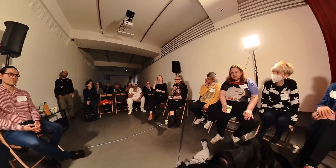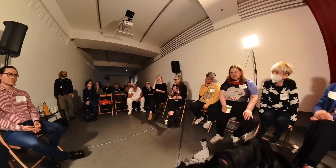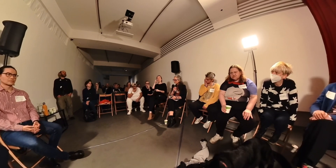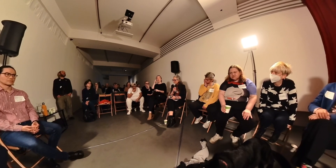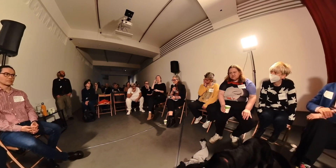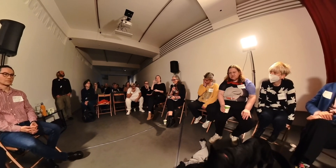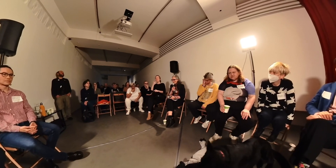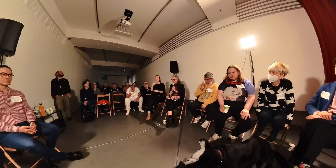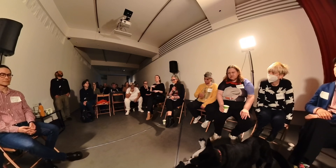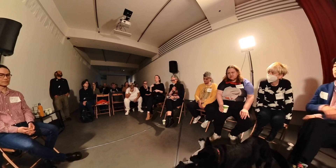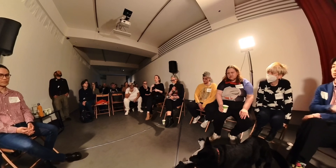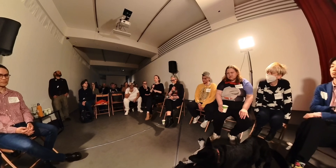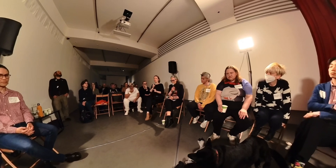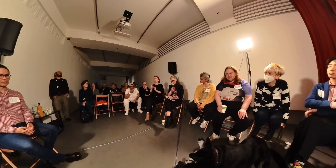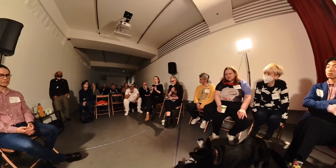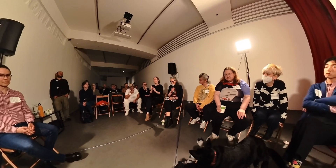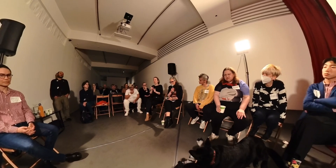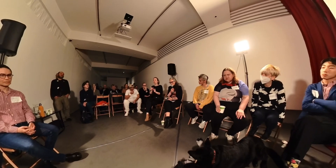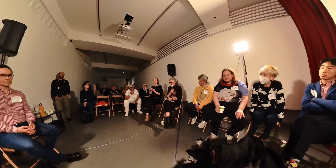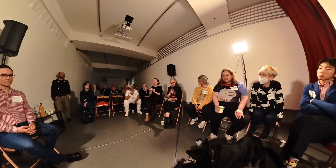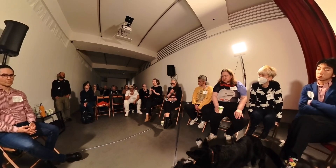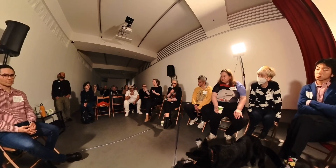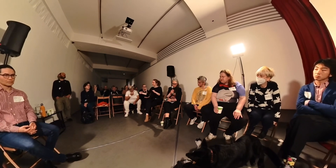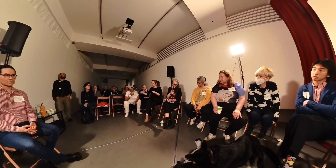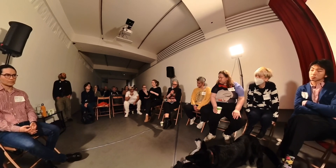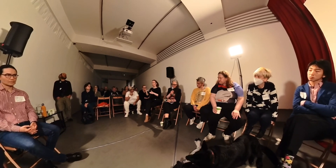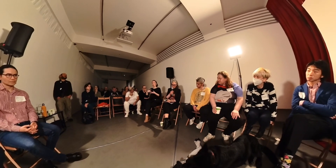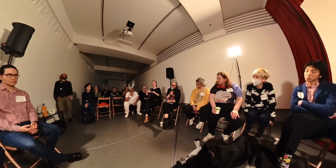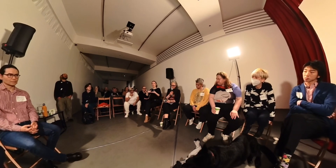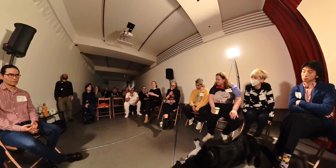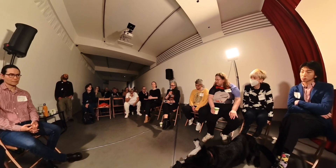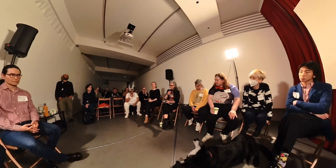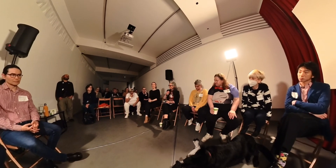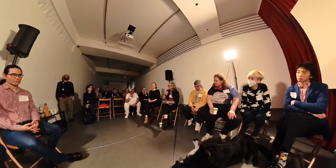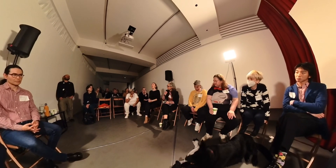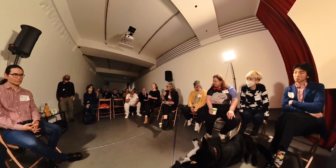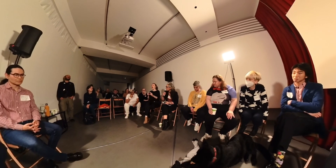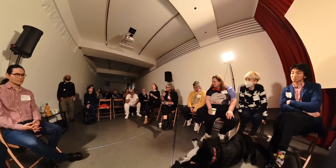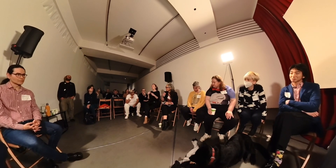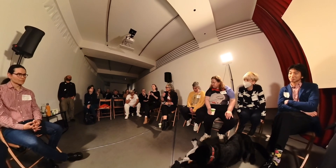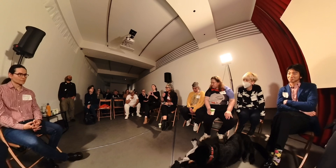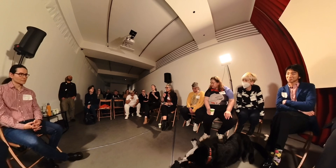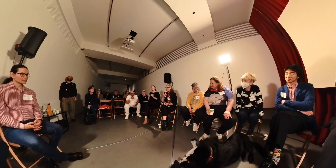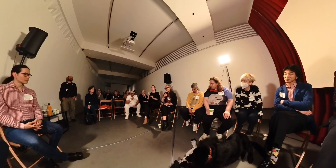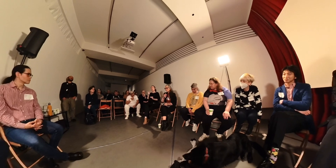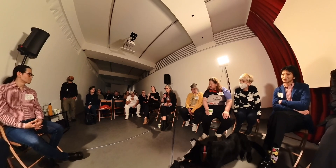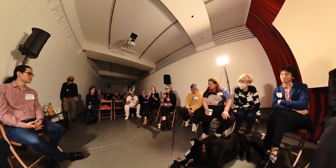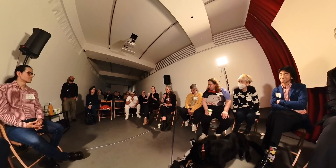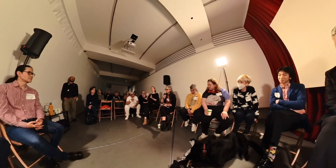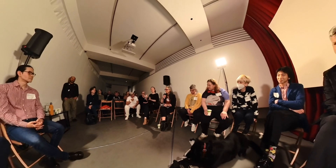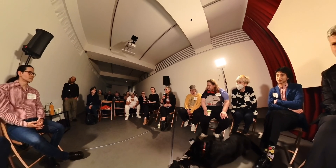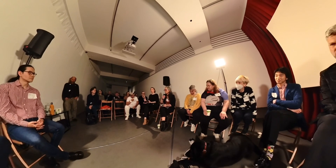společně. A já už bych teďka teda se posunula k tomu prvnímu velkému tématu. Tam jsou teda ty tři jako